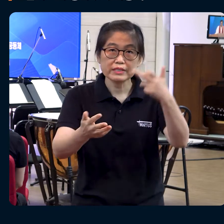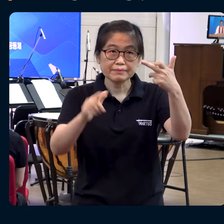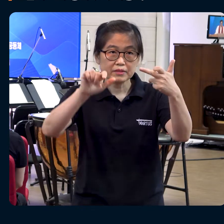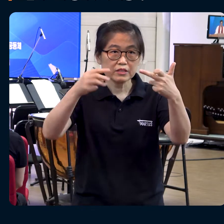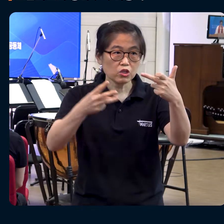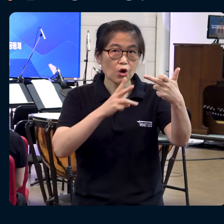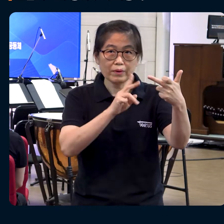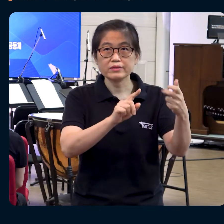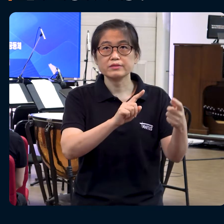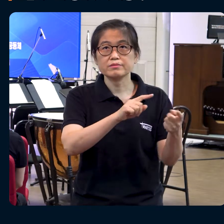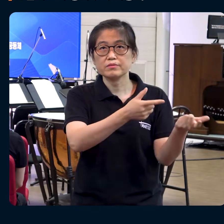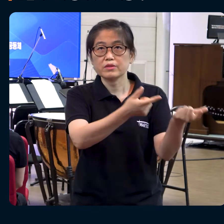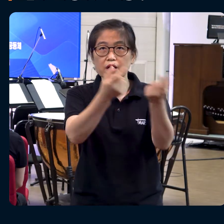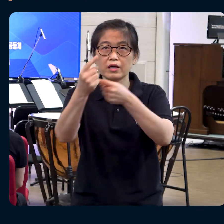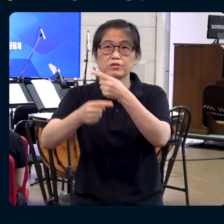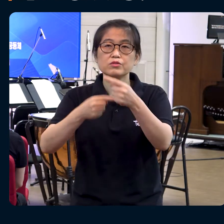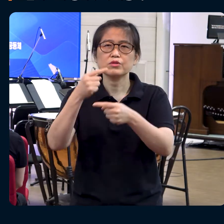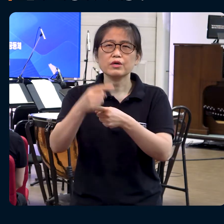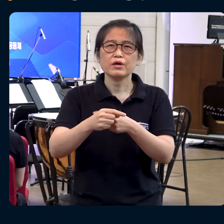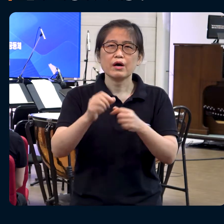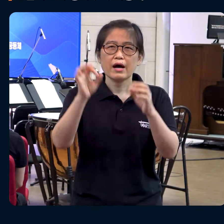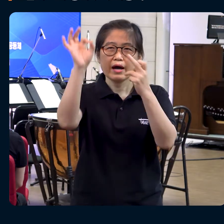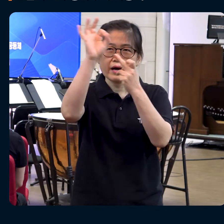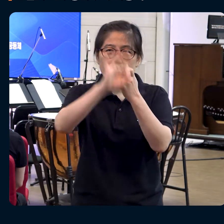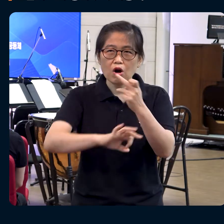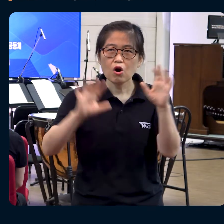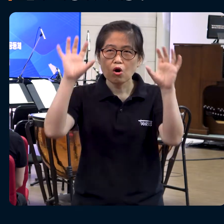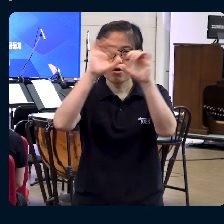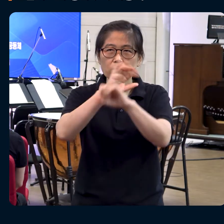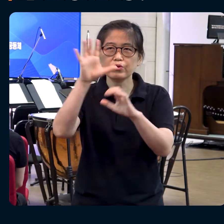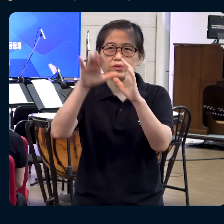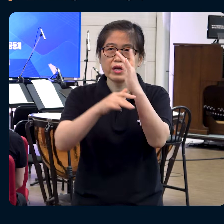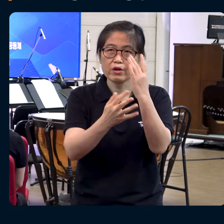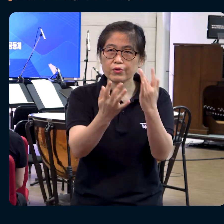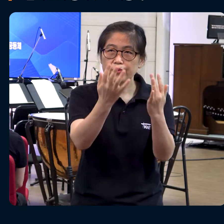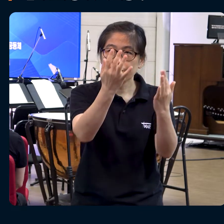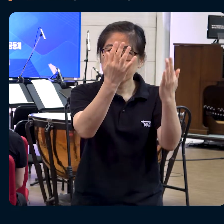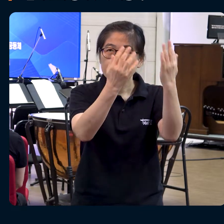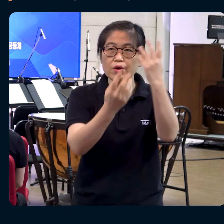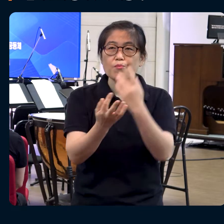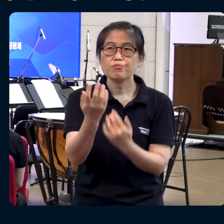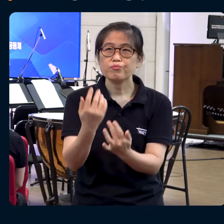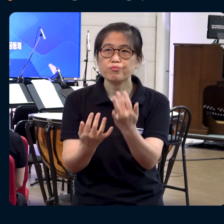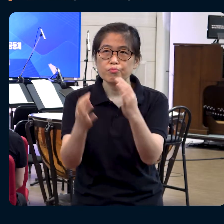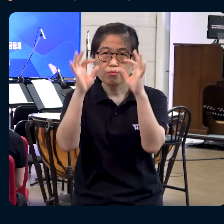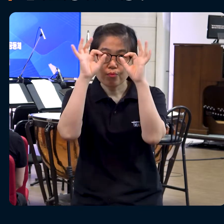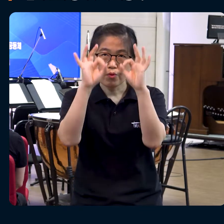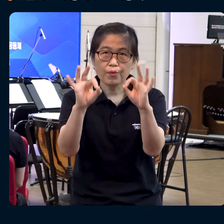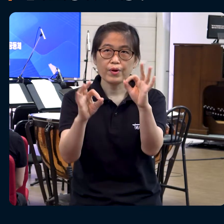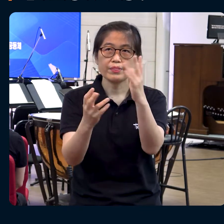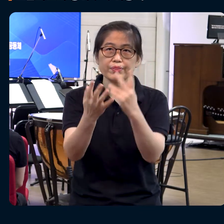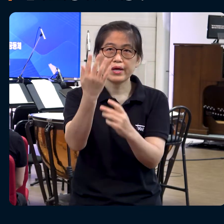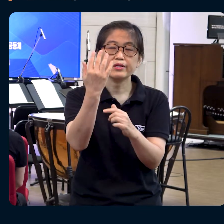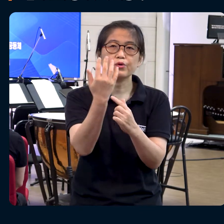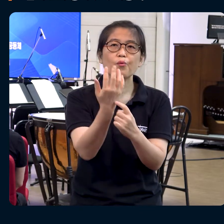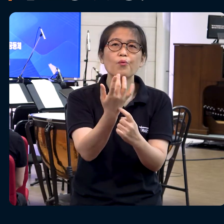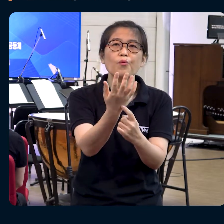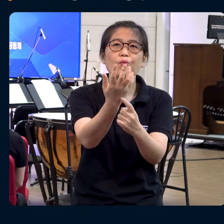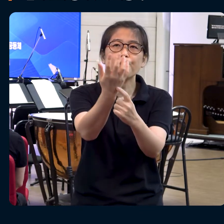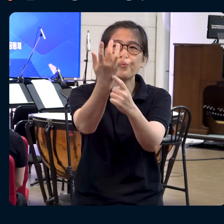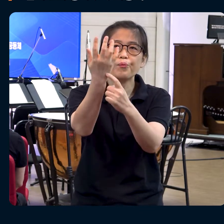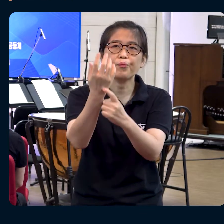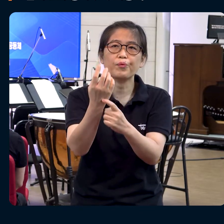나오죠. 17절 함께 읽겠습니다. 해가 져서 어두울 때에 연기나는 화로가 보이며 타는